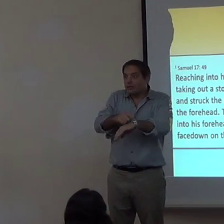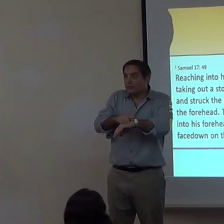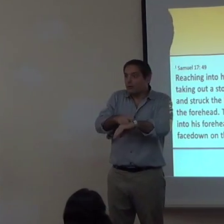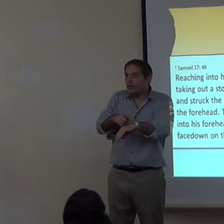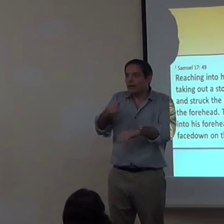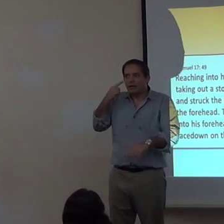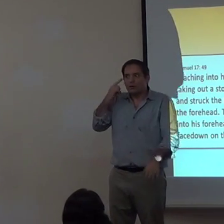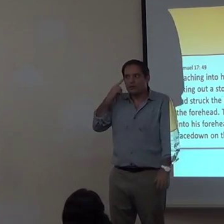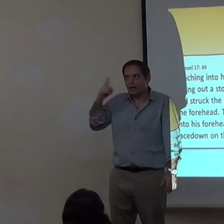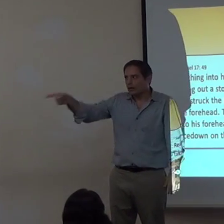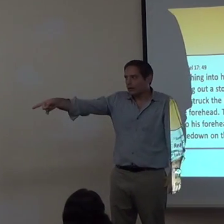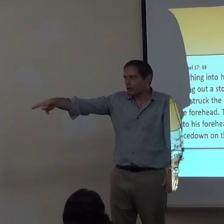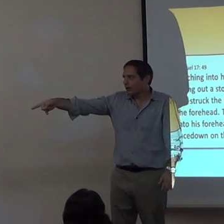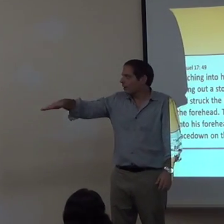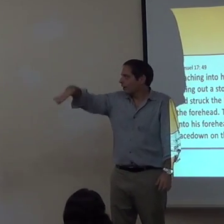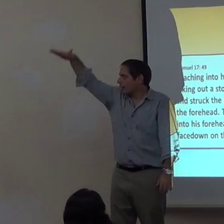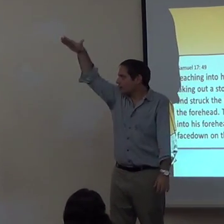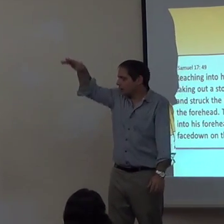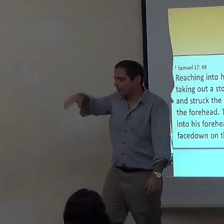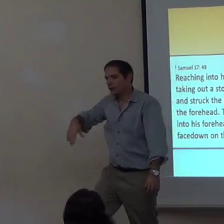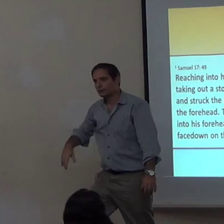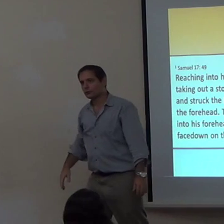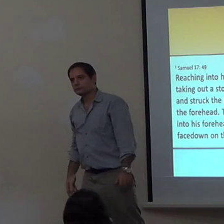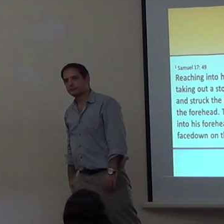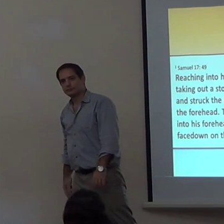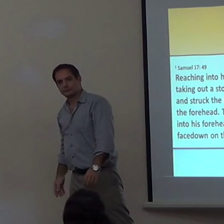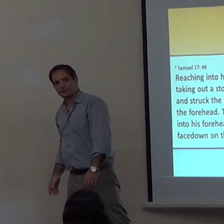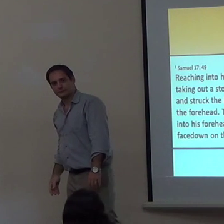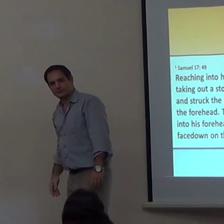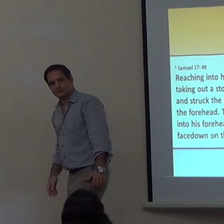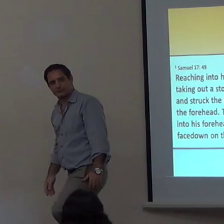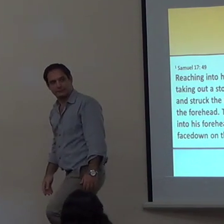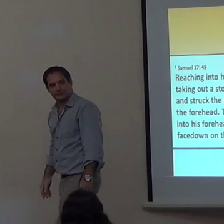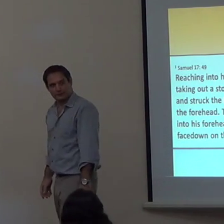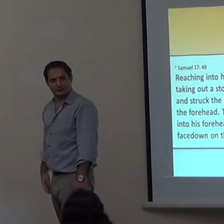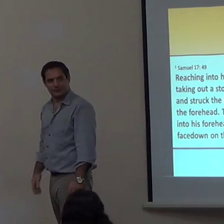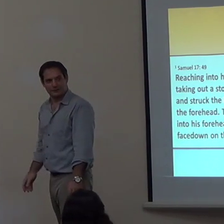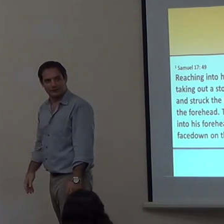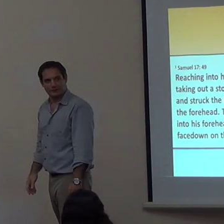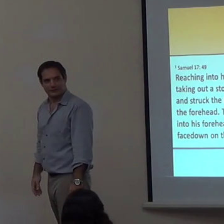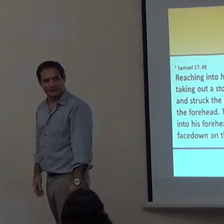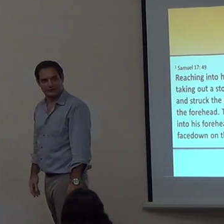¿Tienes un tiempo? ¿Qué? Escucha, grandote.